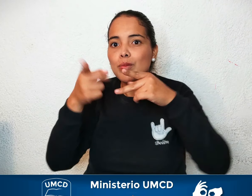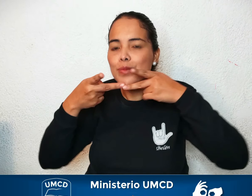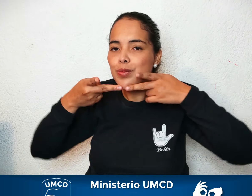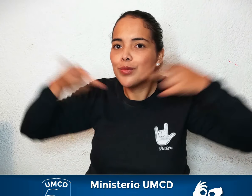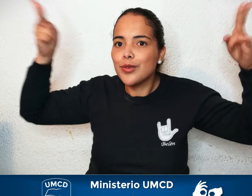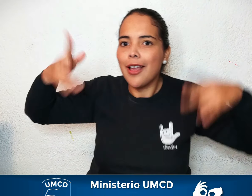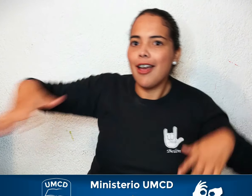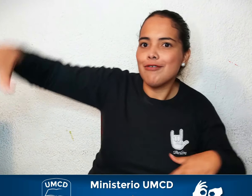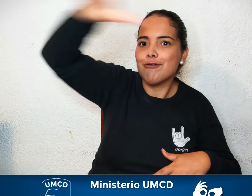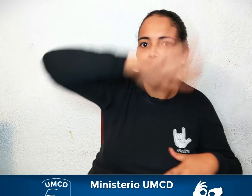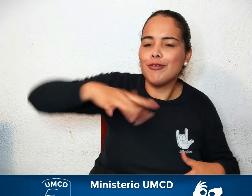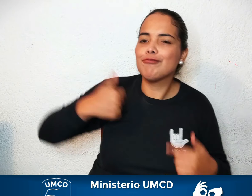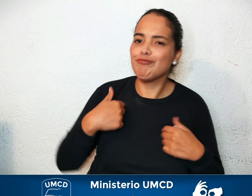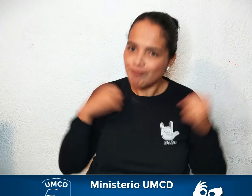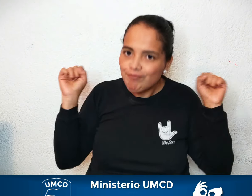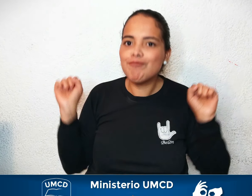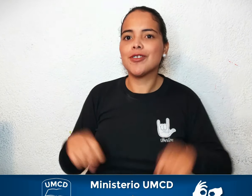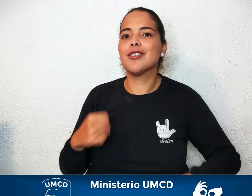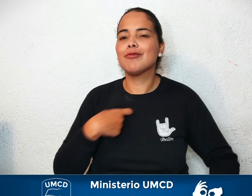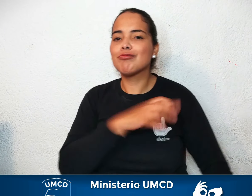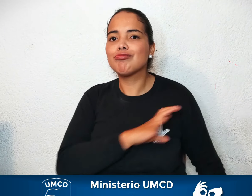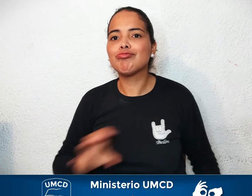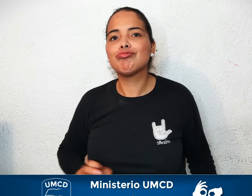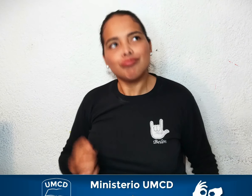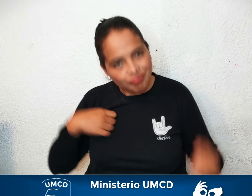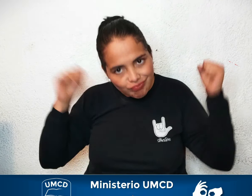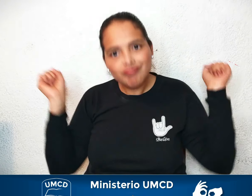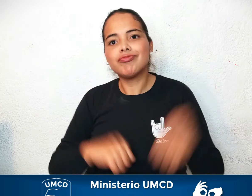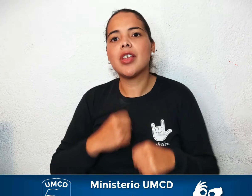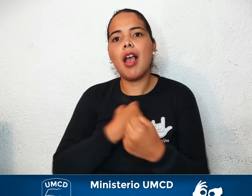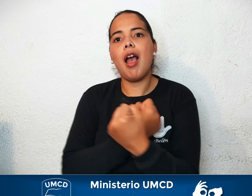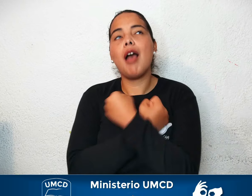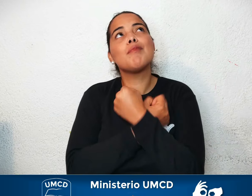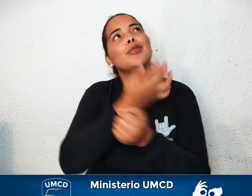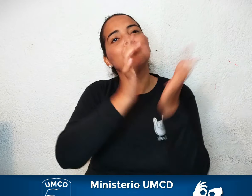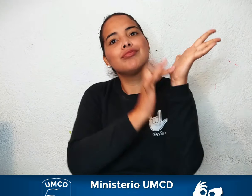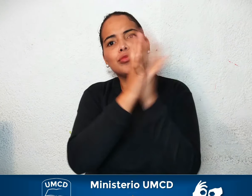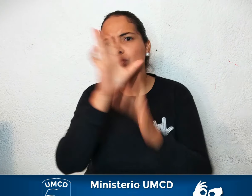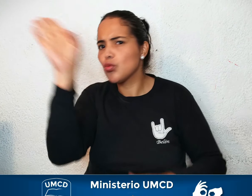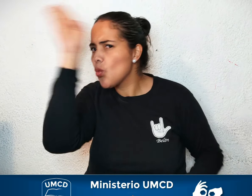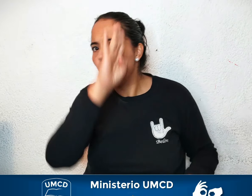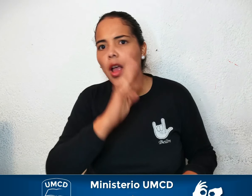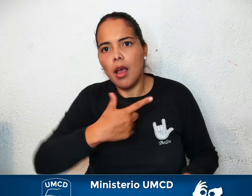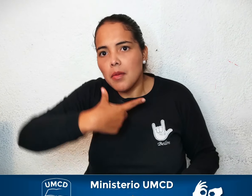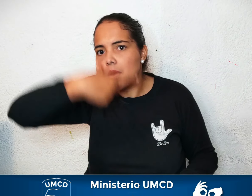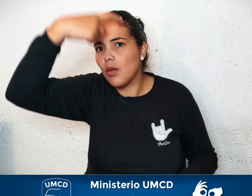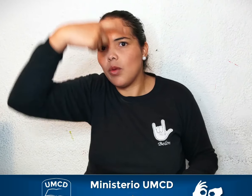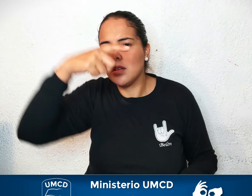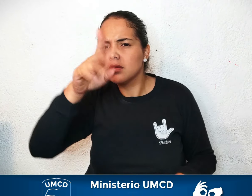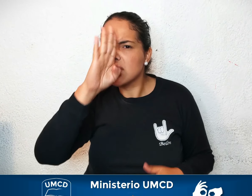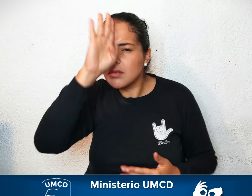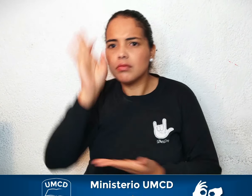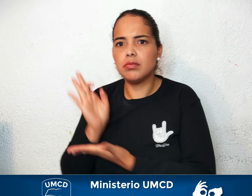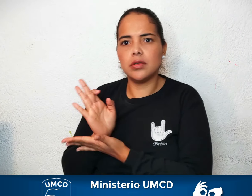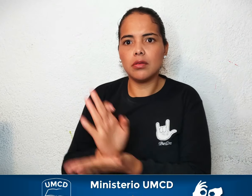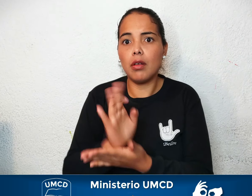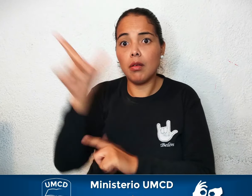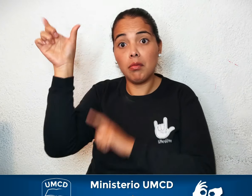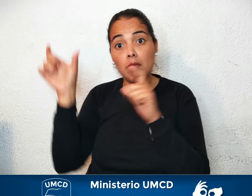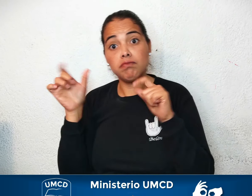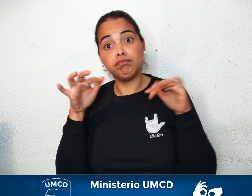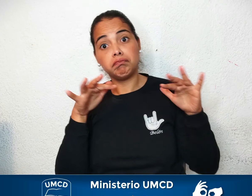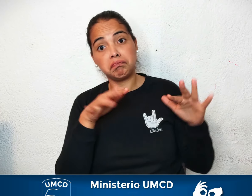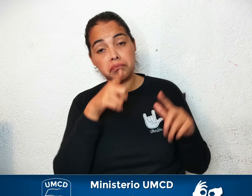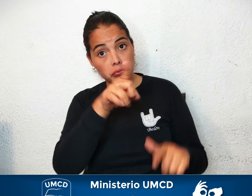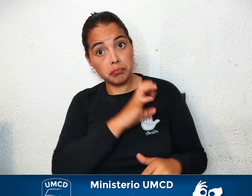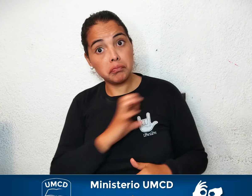en el momento en el que podemos hablar y ser sensibles a la obra del Espíritu Santo en nosotros para poder dar testimonio. Pero cuando